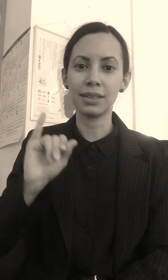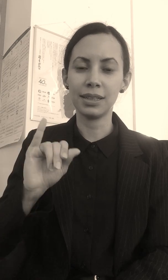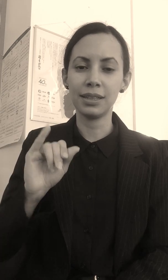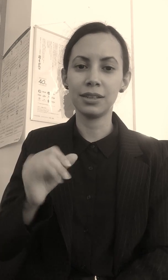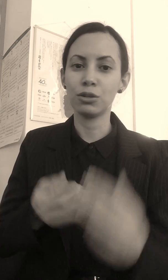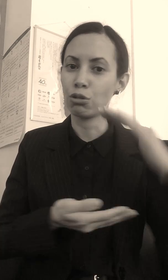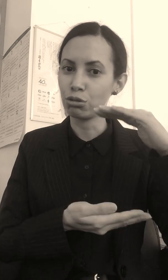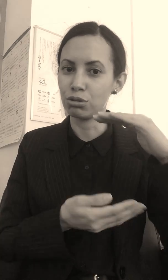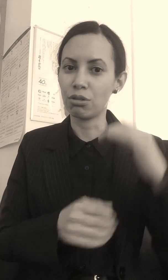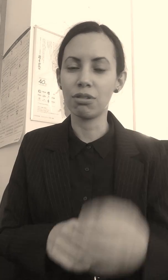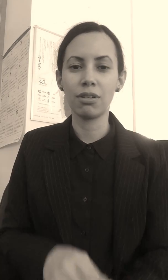がいいのこと